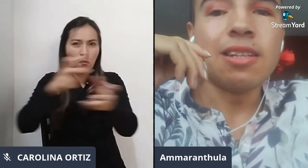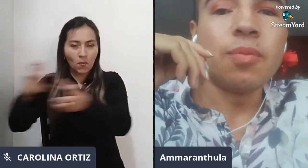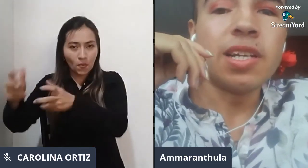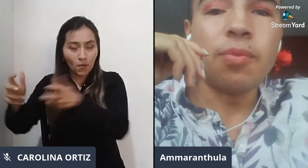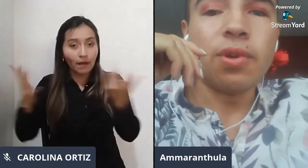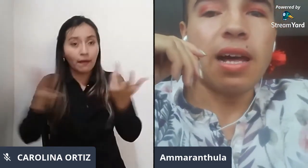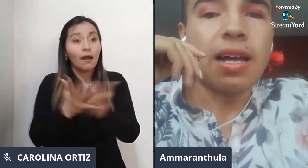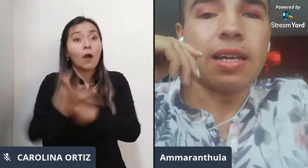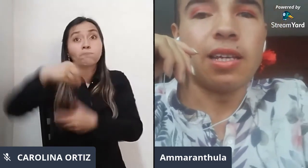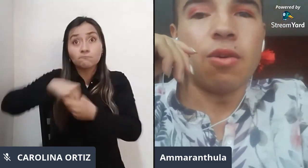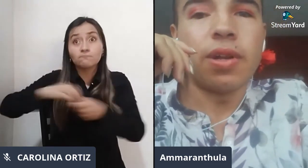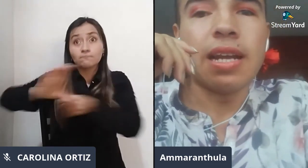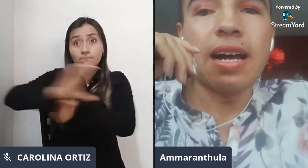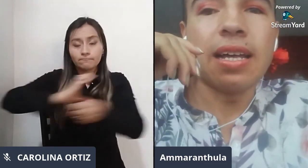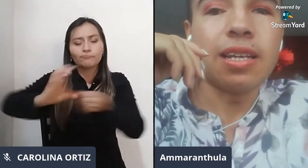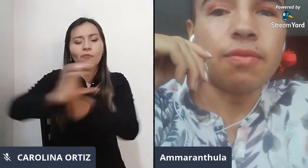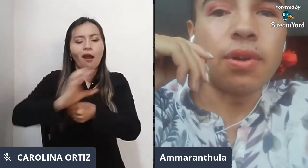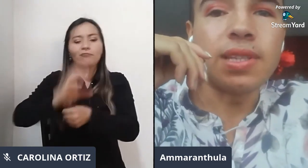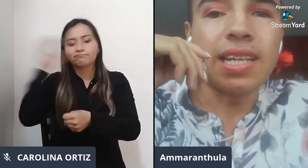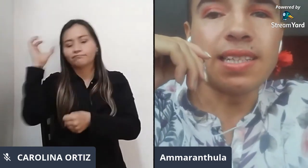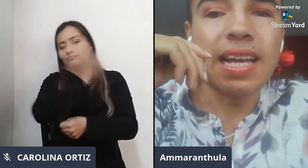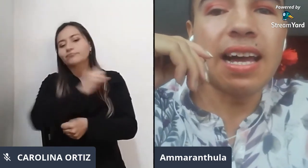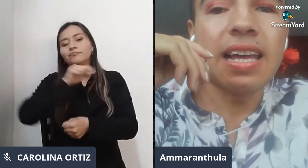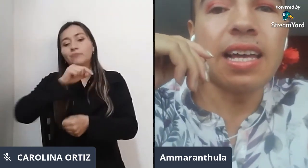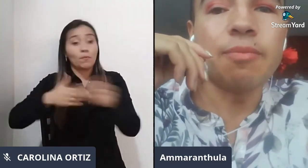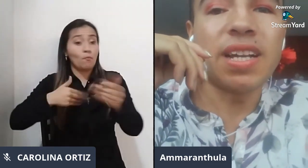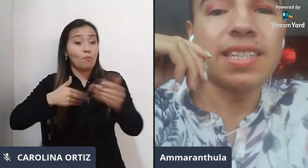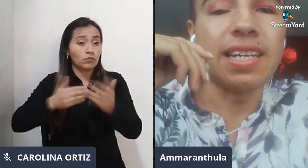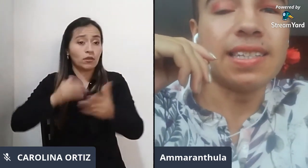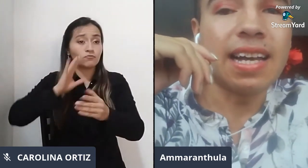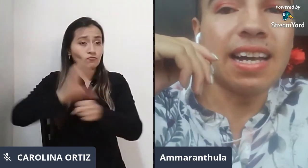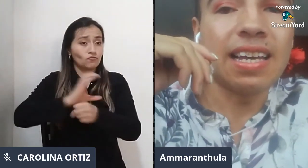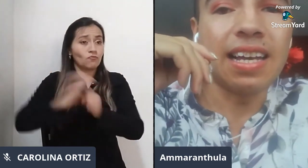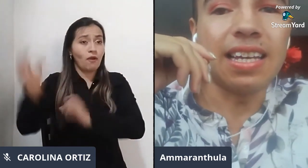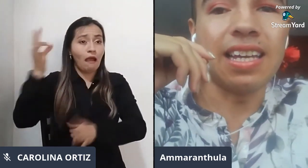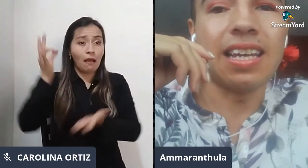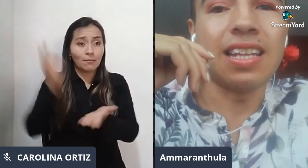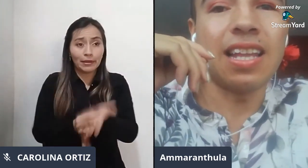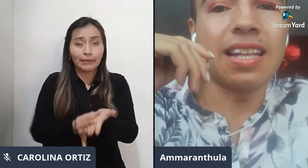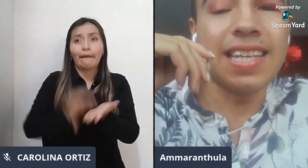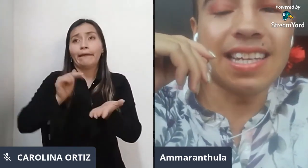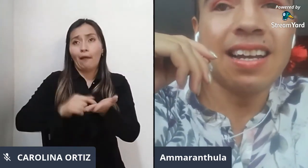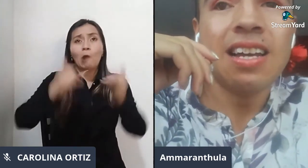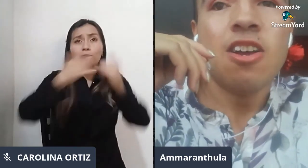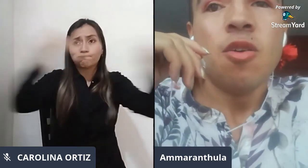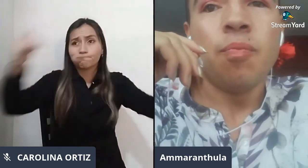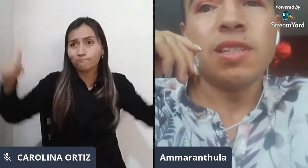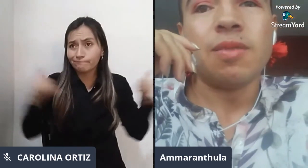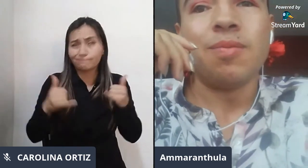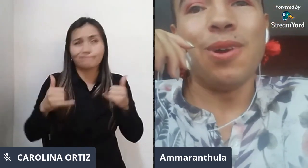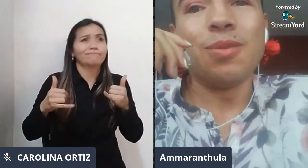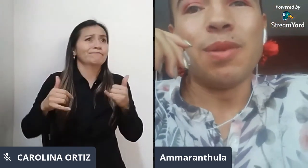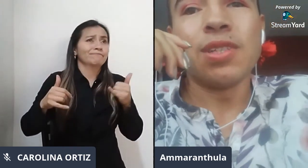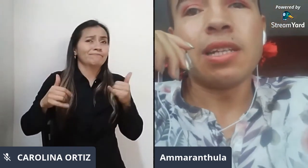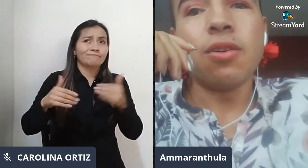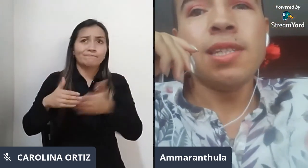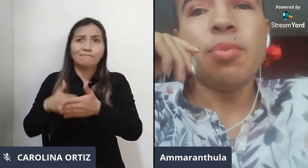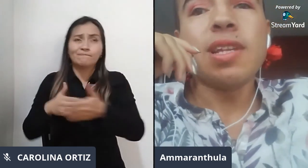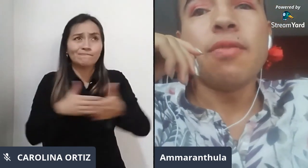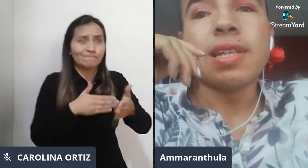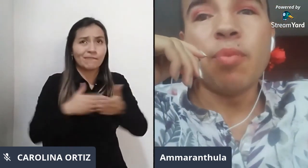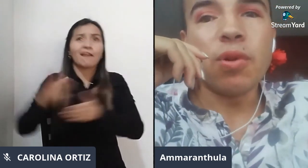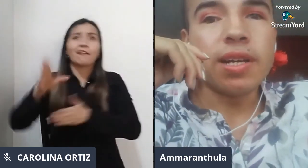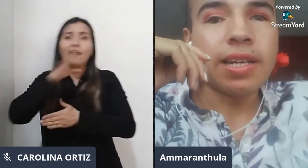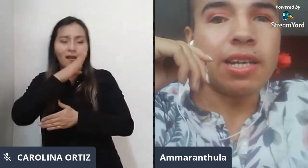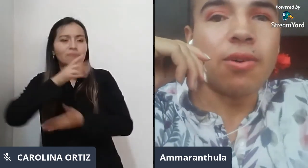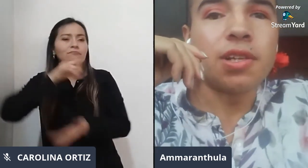sigue estando manipulada y gobernada y fronterizada y parcializada y etcétera, pues por los mismos actores y